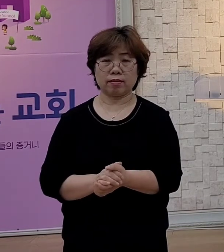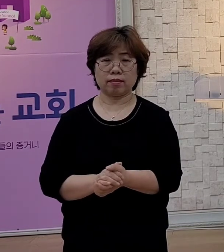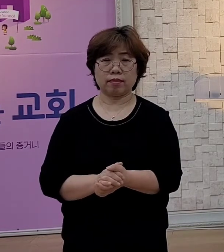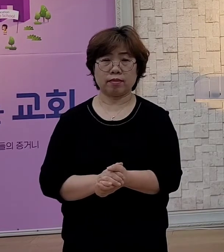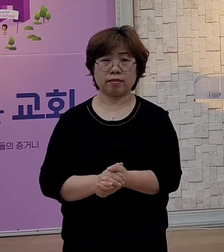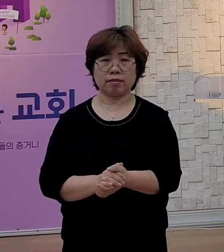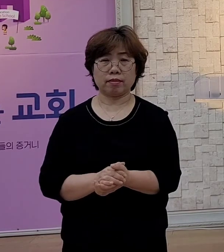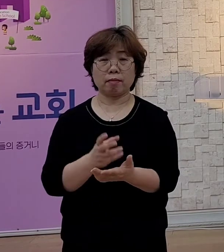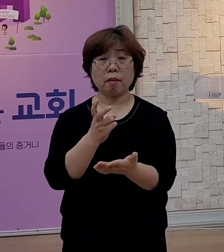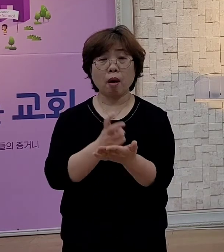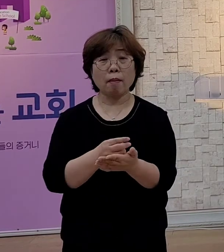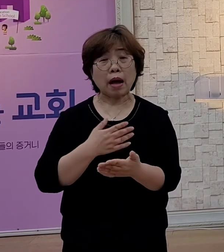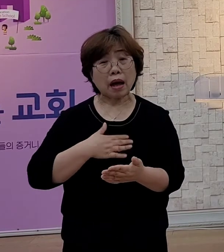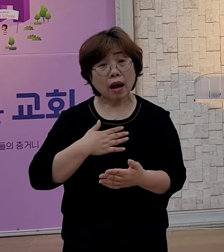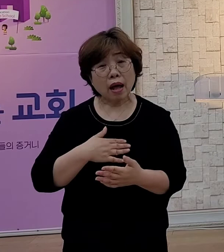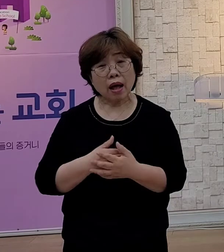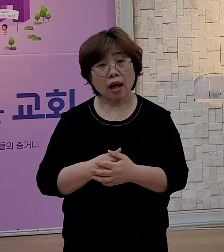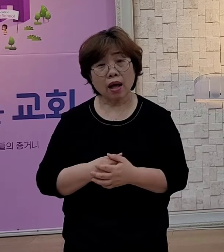계명은 아세요?